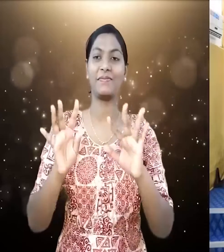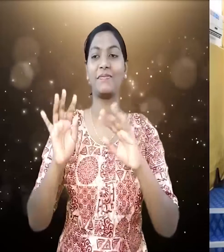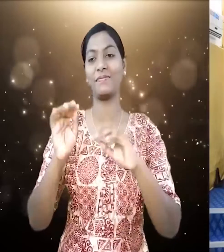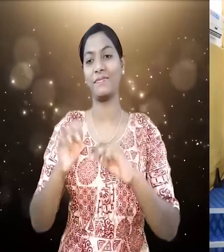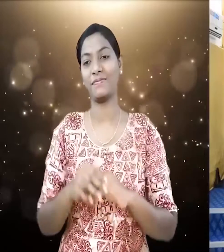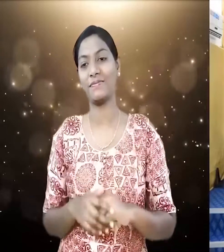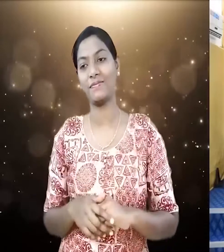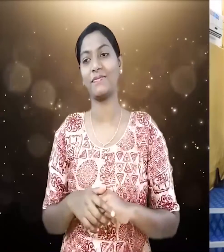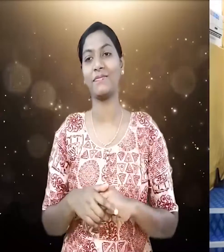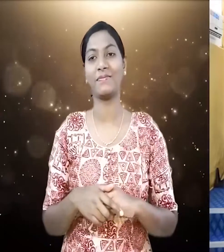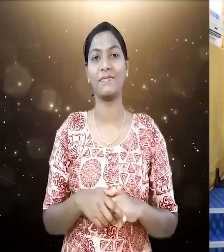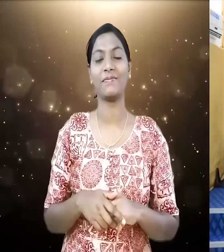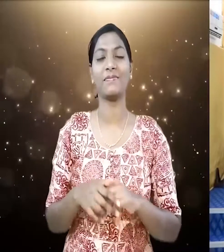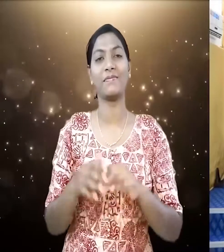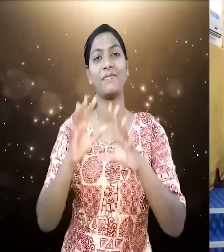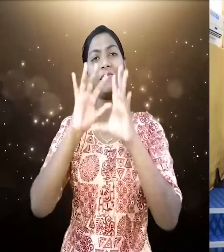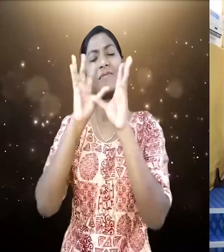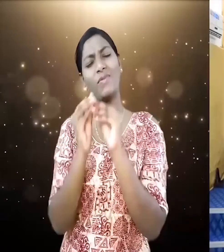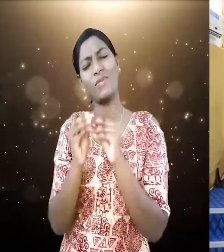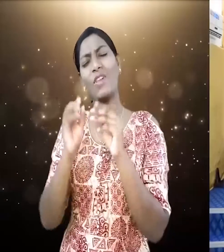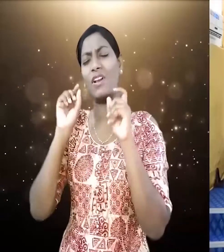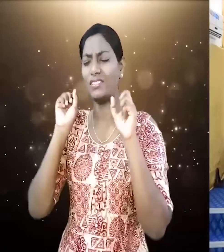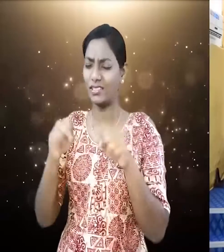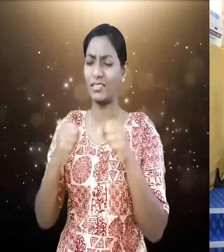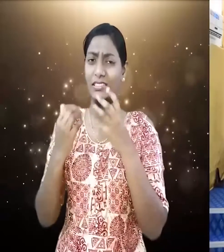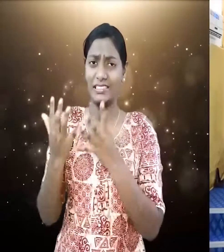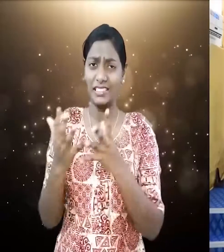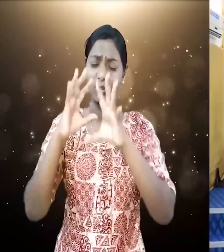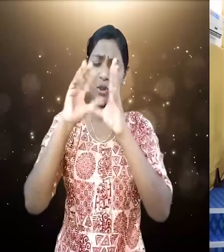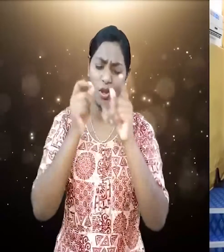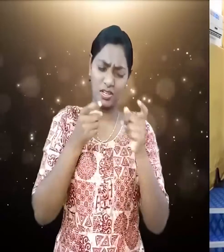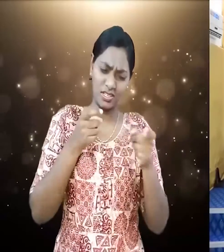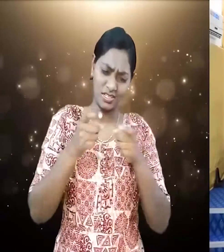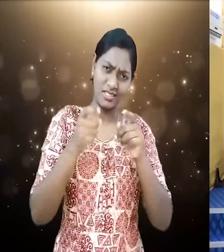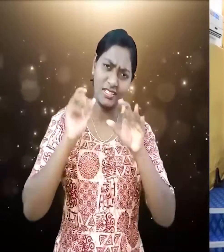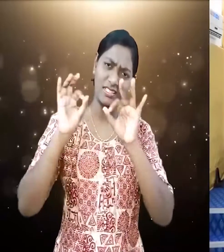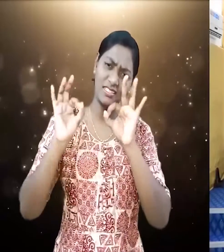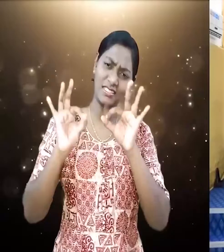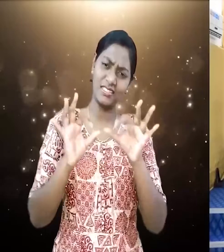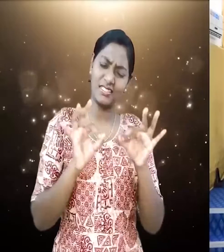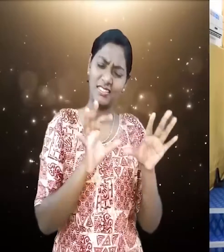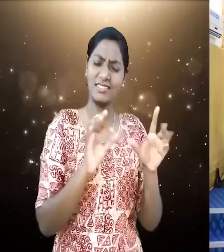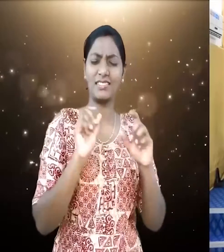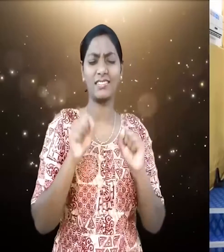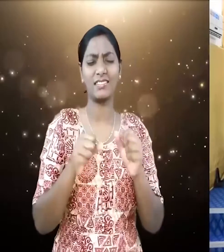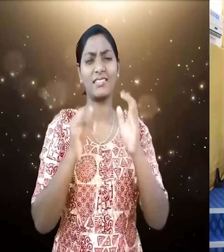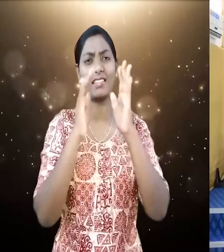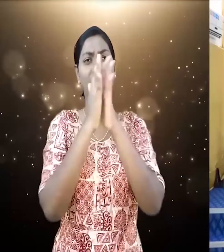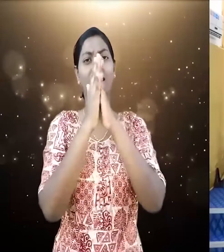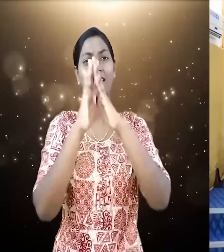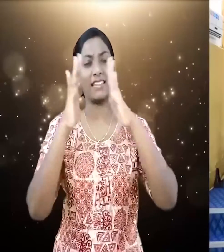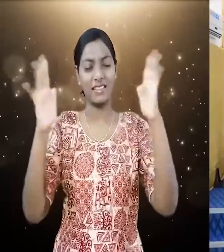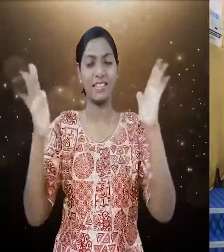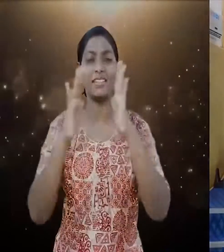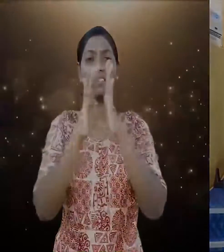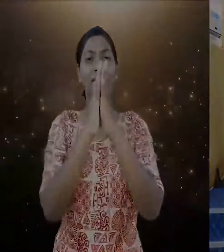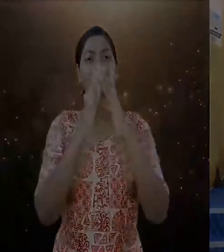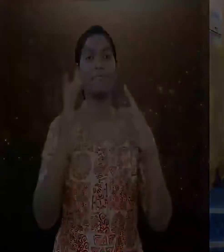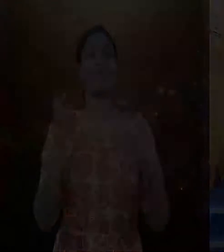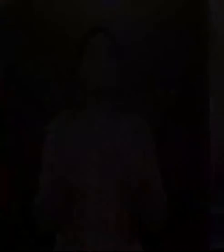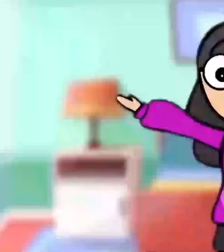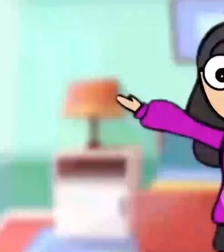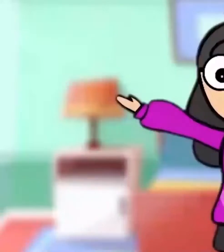है ओरा महान तू सब चीजों के नियंत्रण में है हर चीज के नियंत्रण में हालेलुया